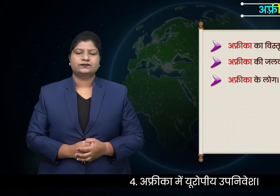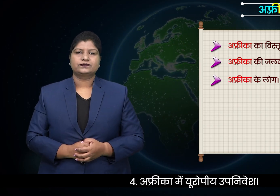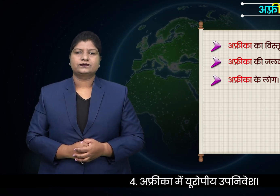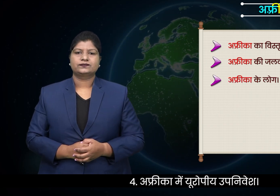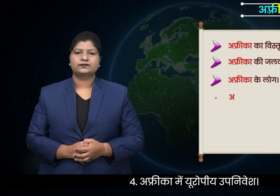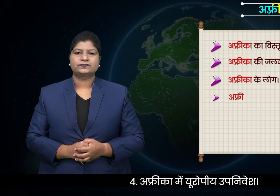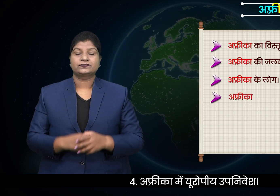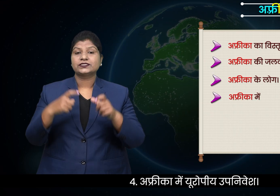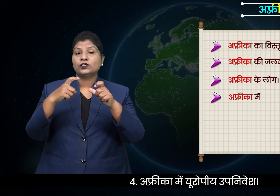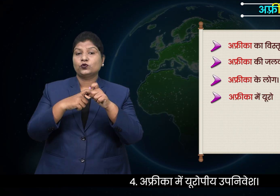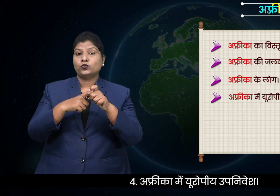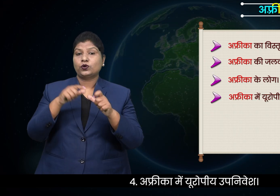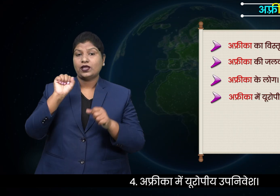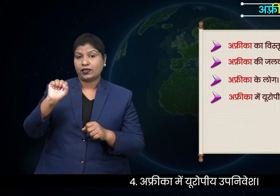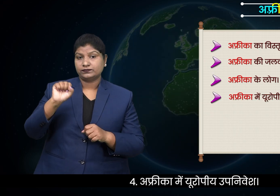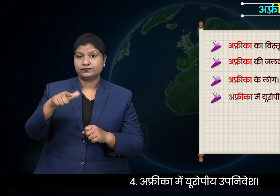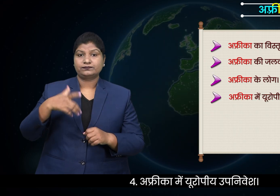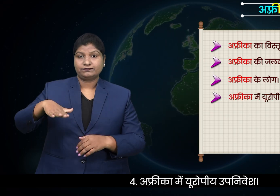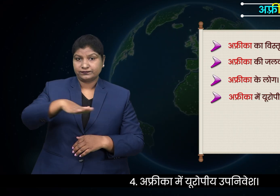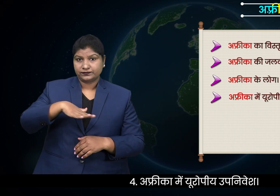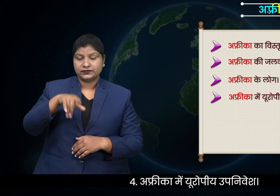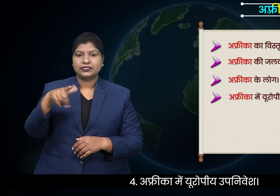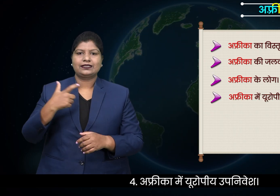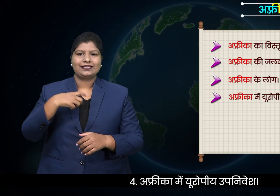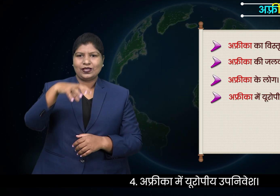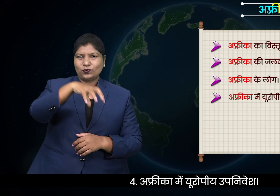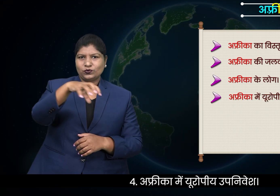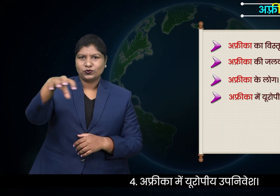4. अफ्रीका में यूरोपीय उपनिवेश।